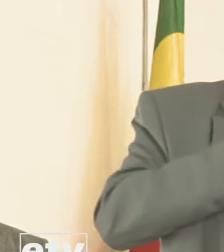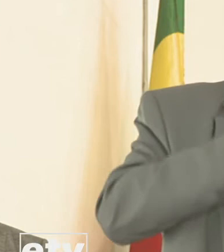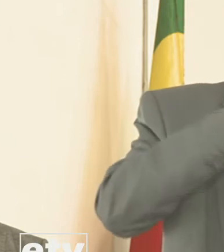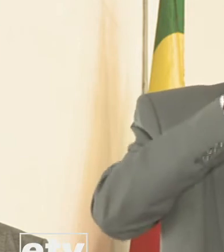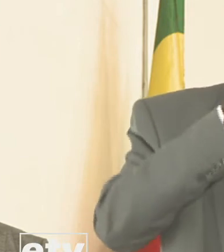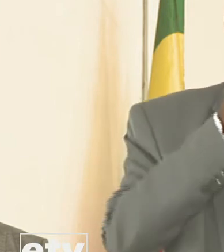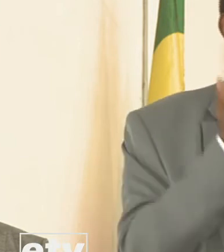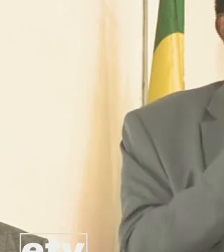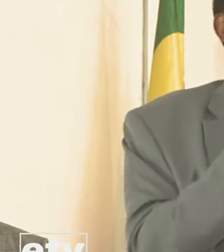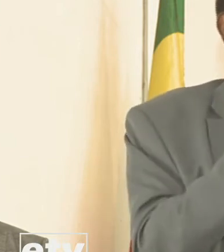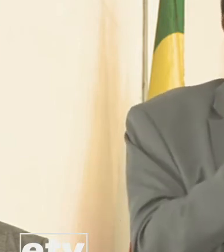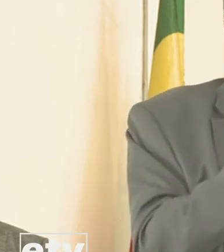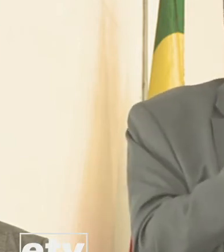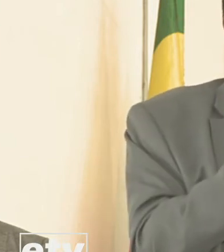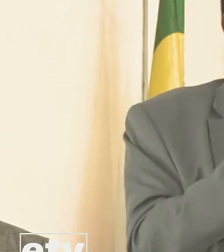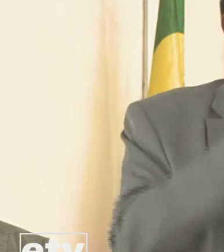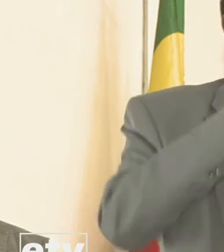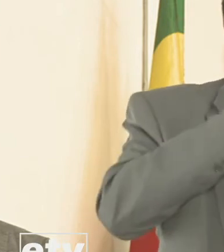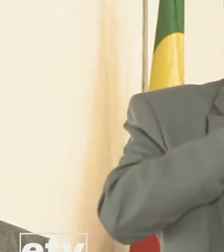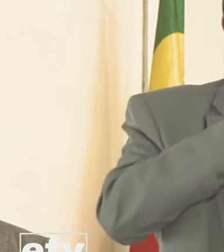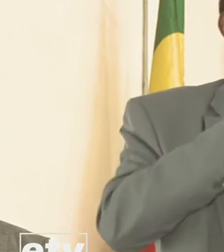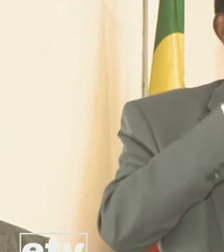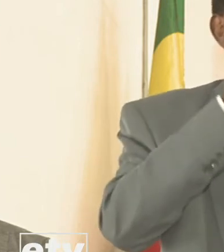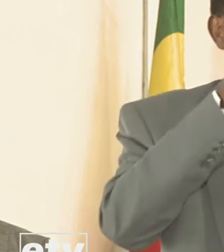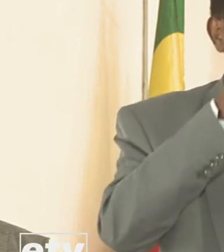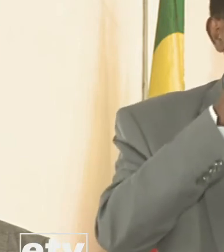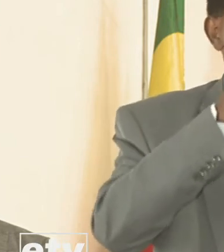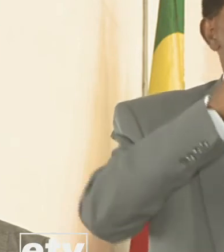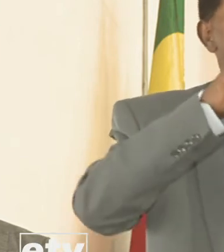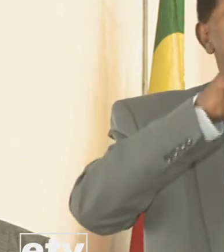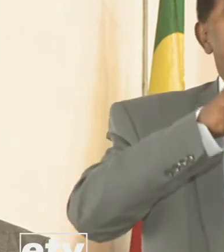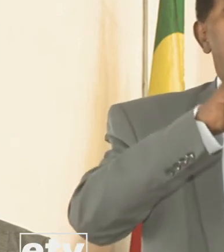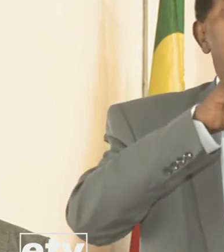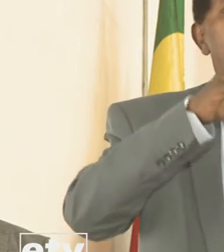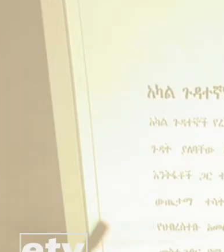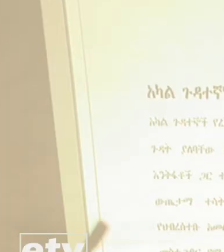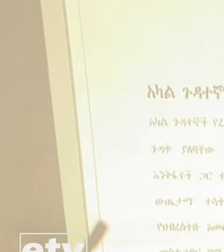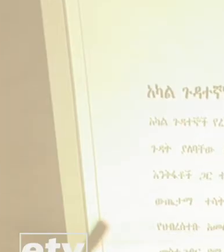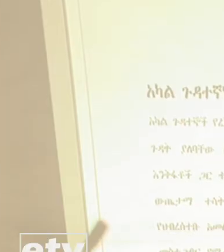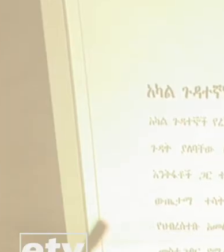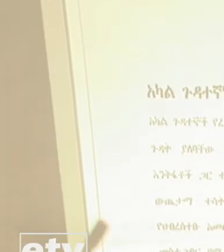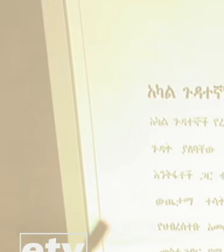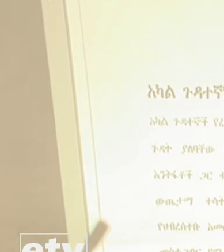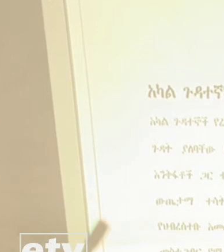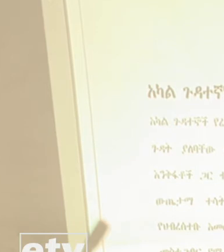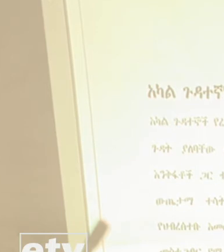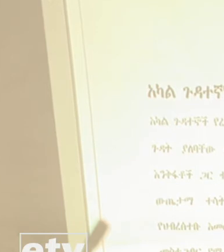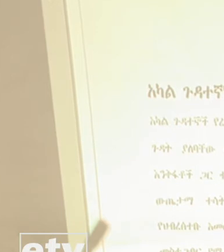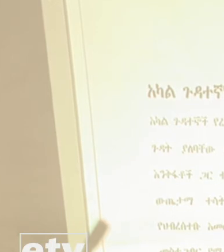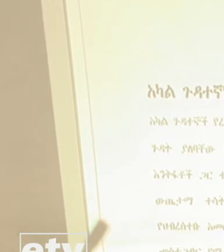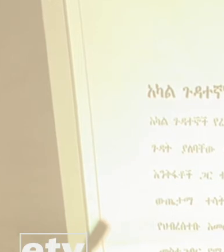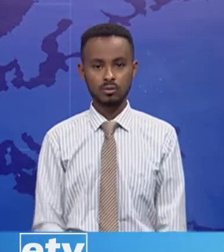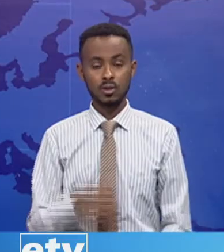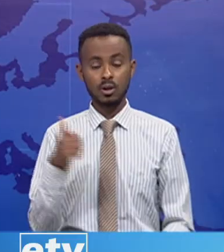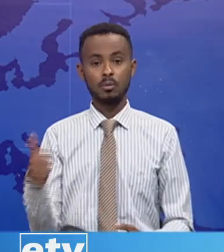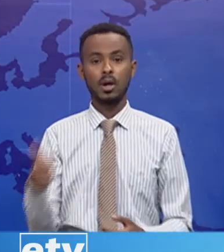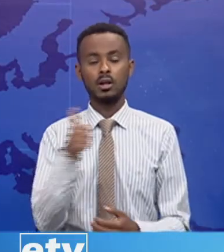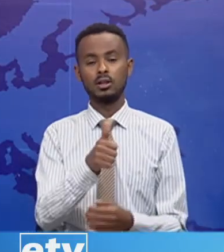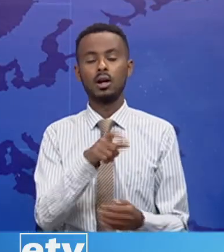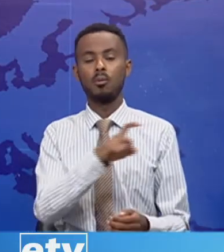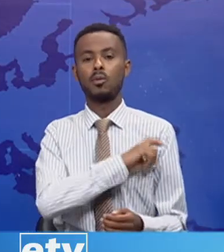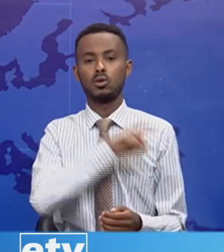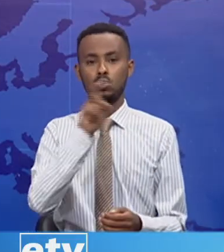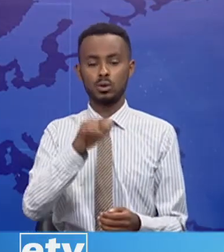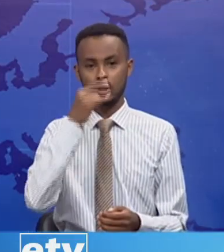ቤት የሚሰሩ ሁሉ፣ አገልግሎት ሰጪ ተቋማት ሁሉ ምልክት ቋንቋ መማር ይጠቅማል። በአዲስ አበባ ፖሊስ